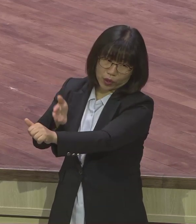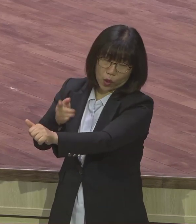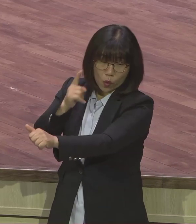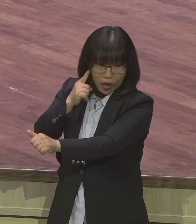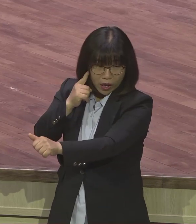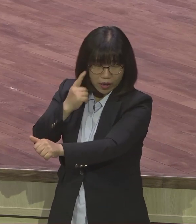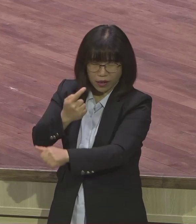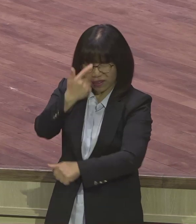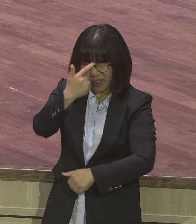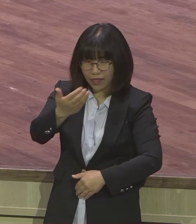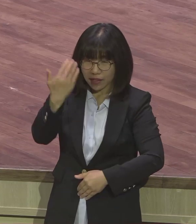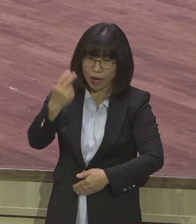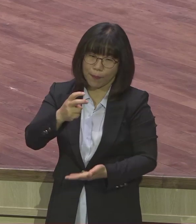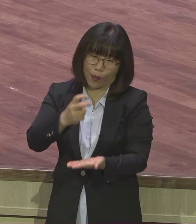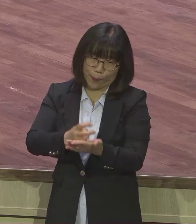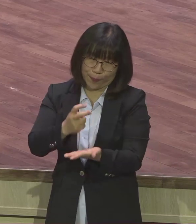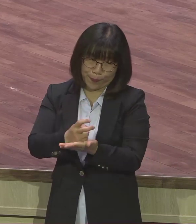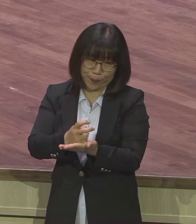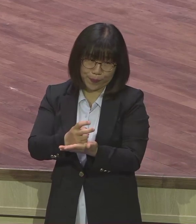거기.